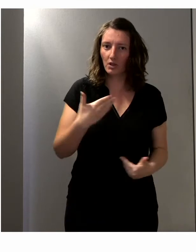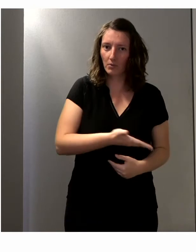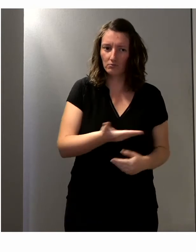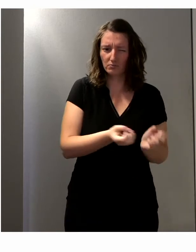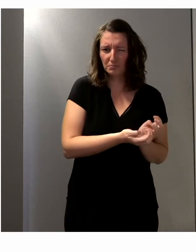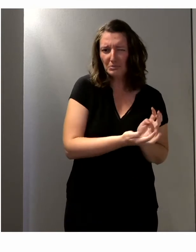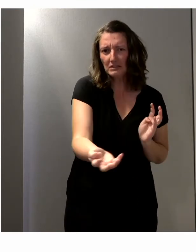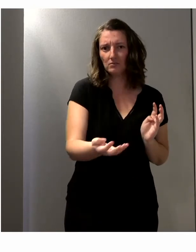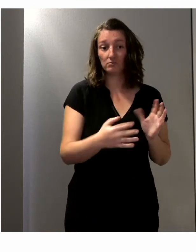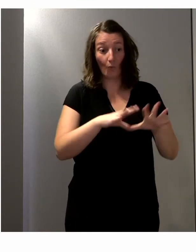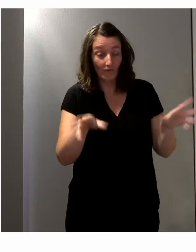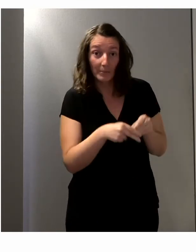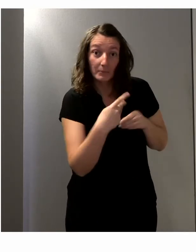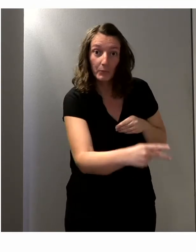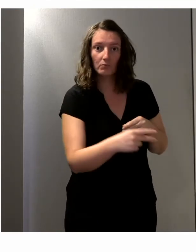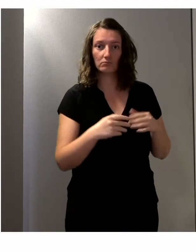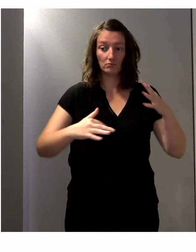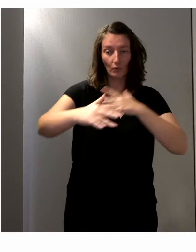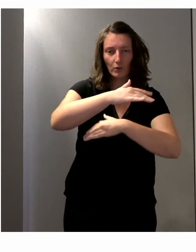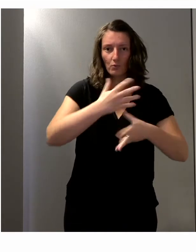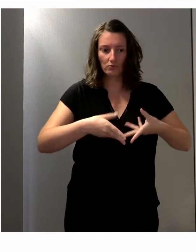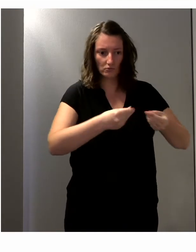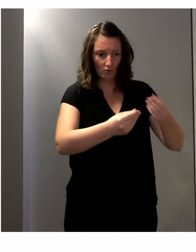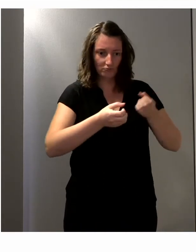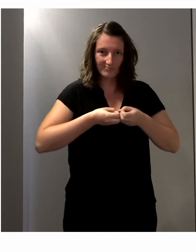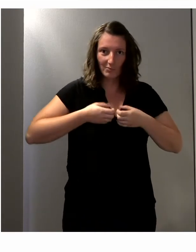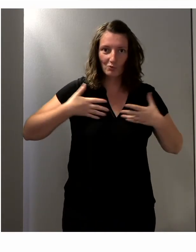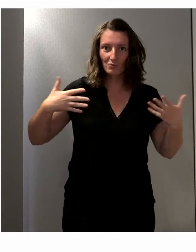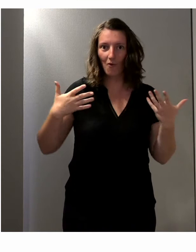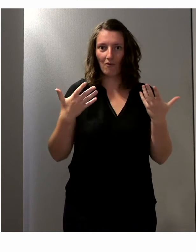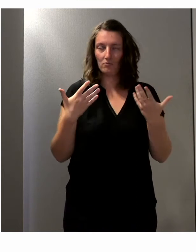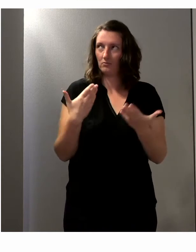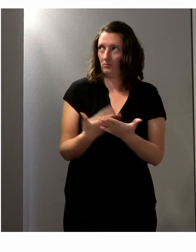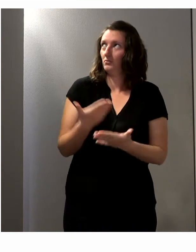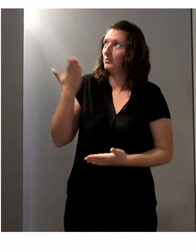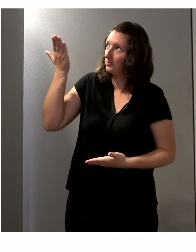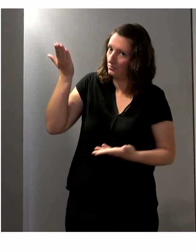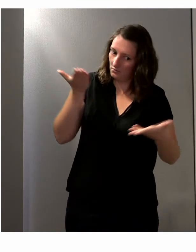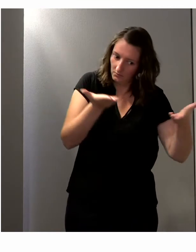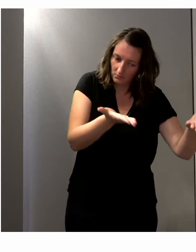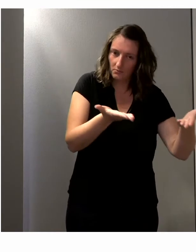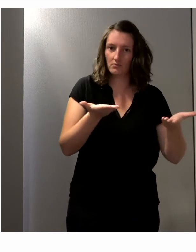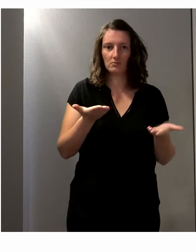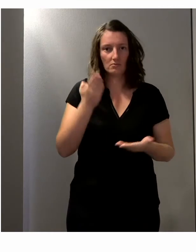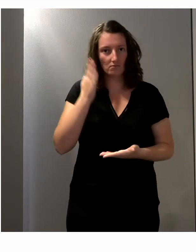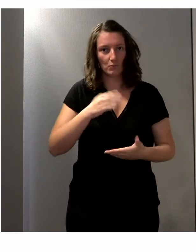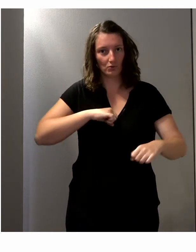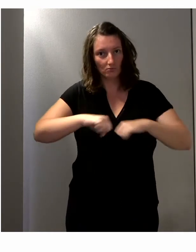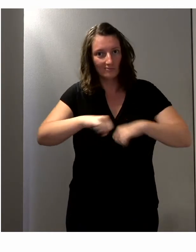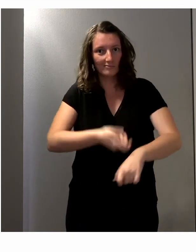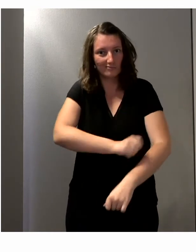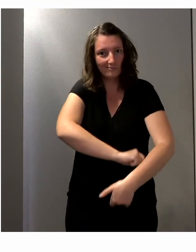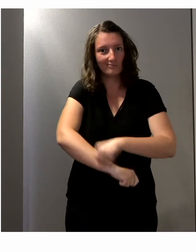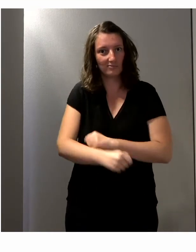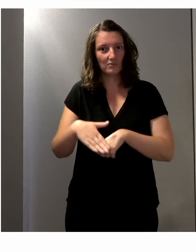famille, pour leur environnement, pour leur épanouissement, il est tout à fait nécessaire d'entrer dans le chemin que